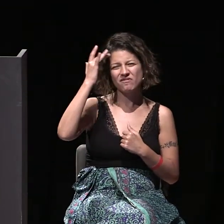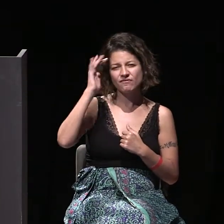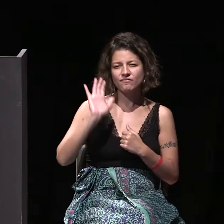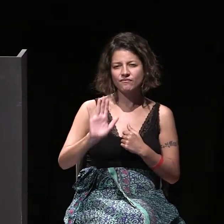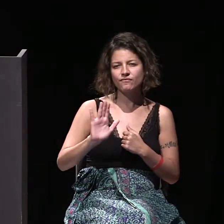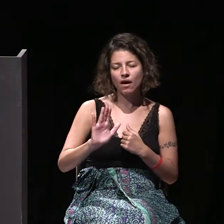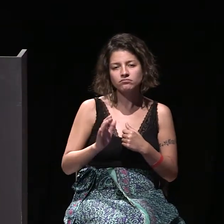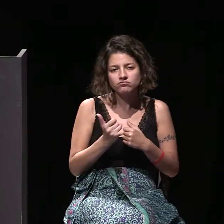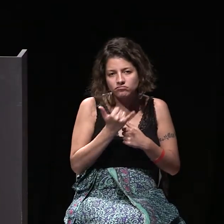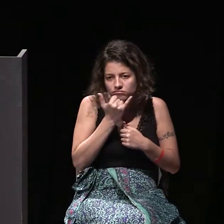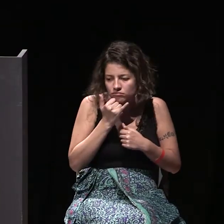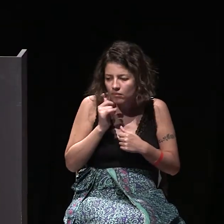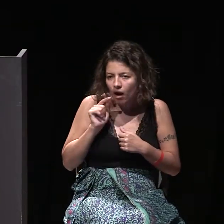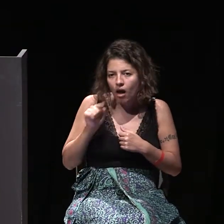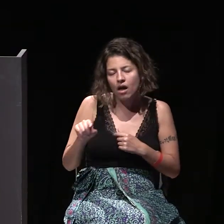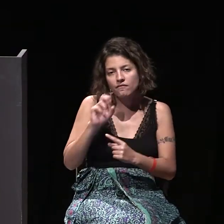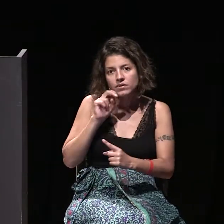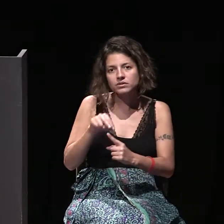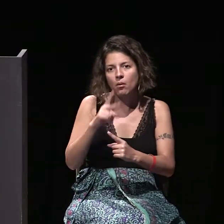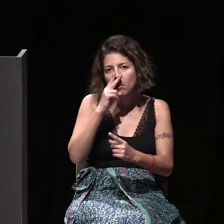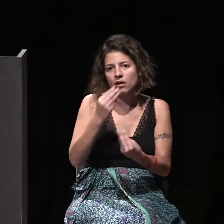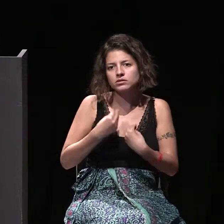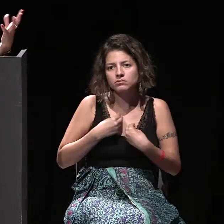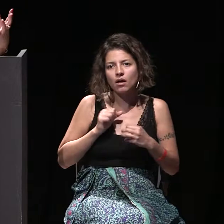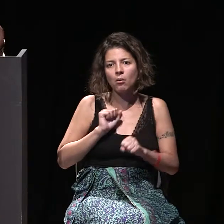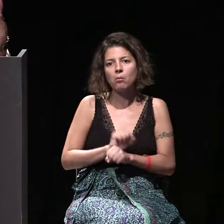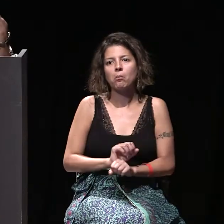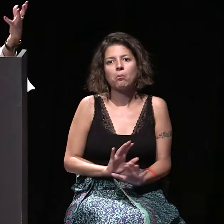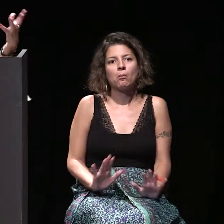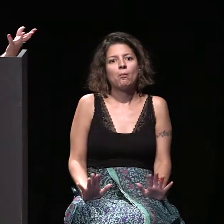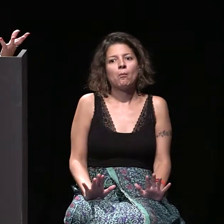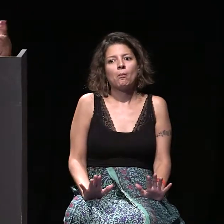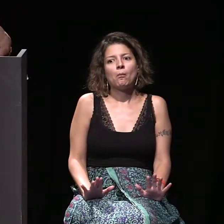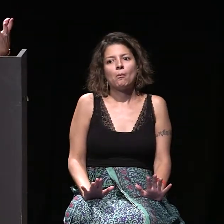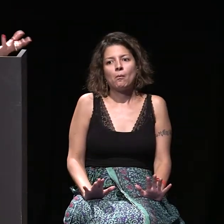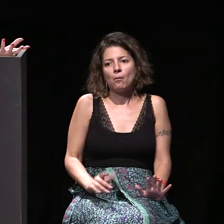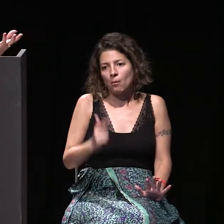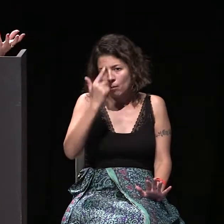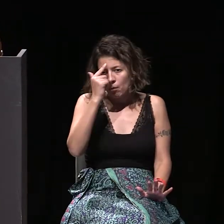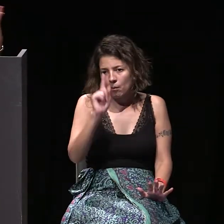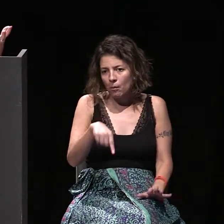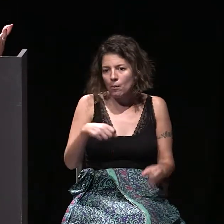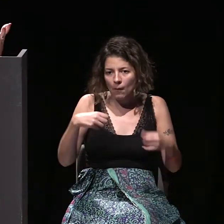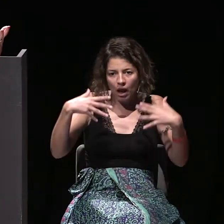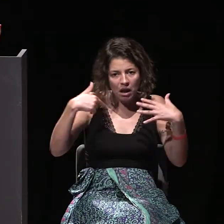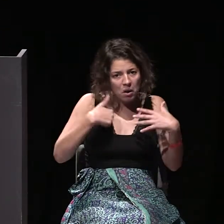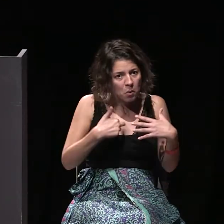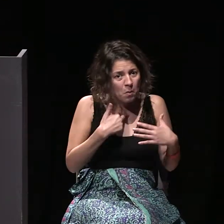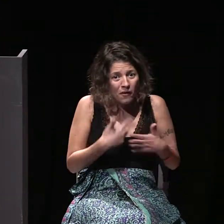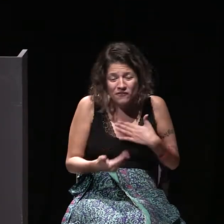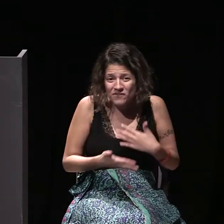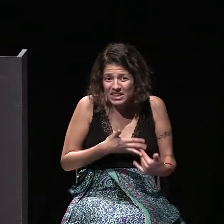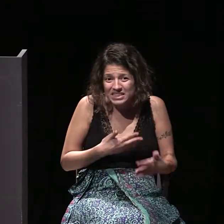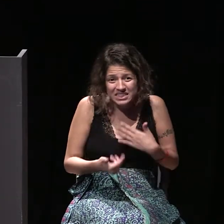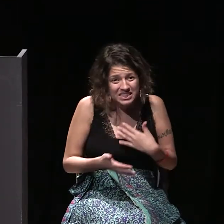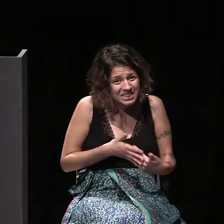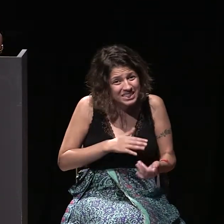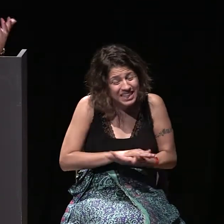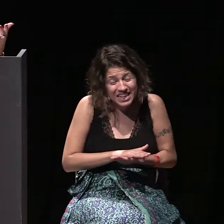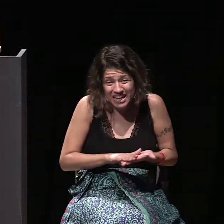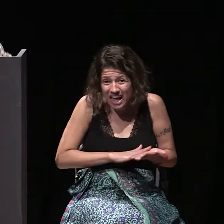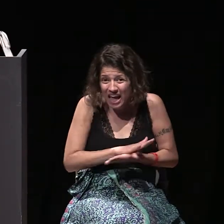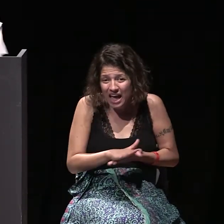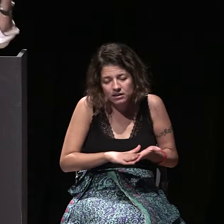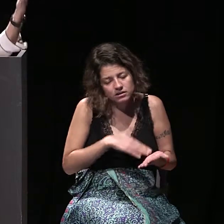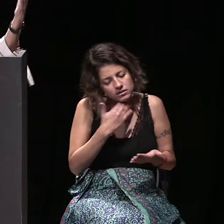essas visões paralisam muitas vezes. Se eu acho que o pensamento mágico, eu não posso fazer nada com ele, eu não vou fazer nada. E eu